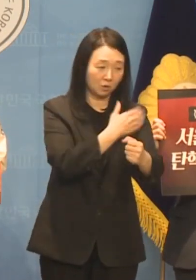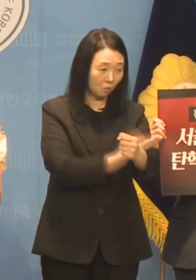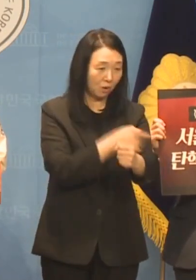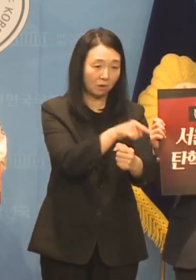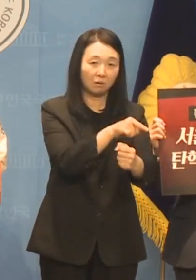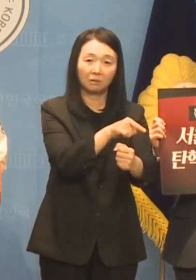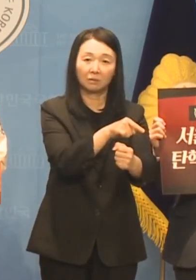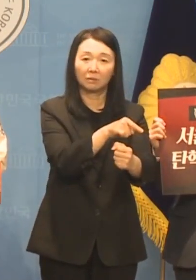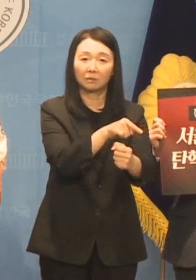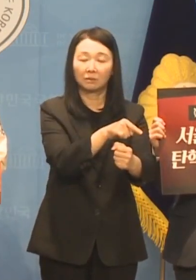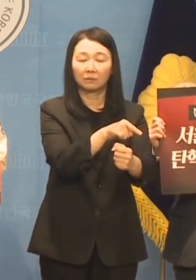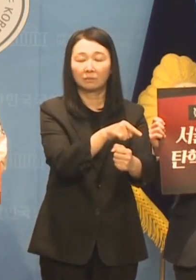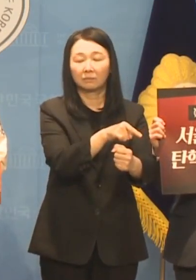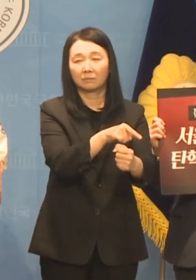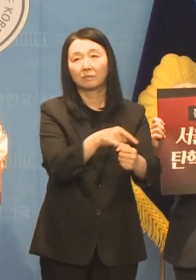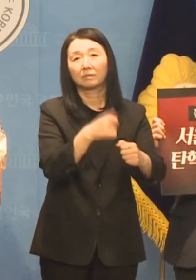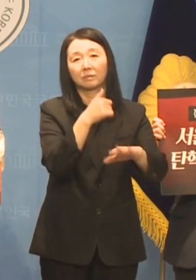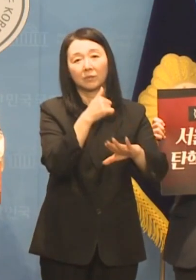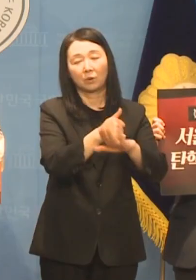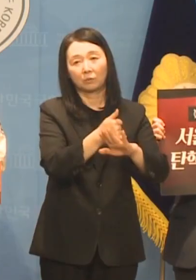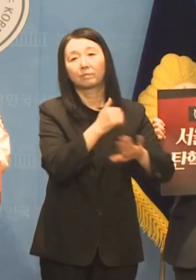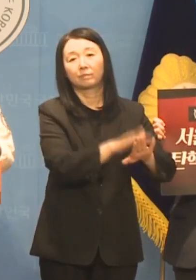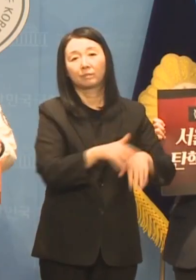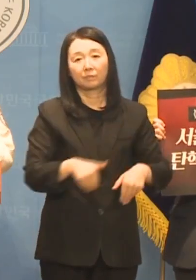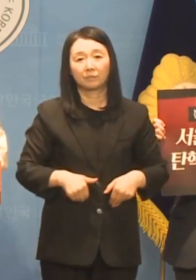권력과 권한을 내려놔야 할 때입니다.